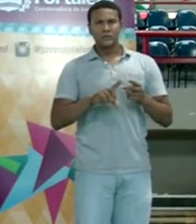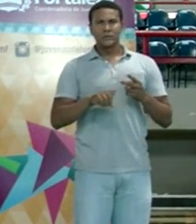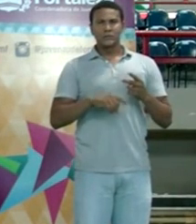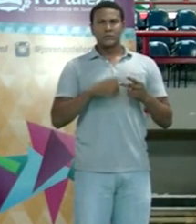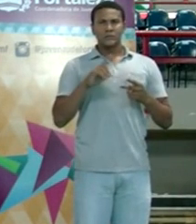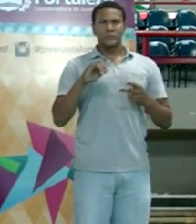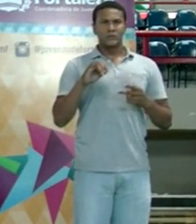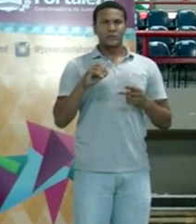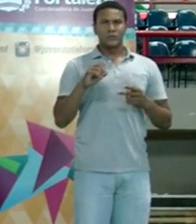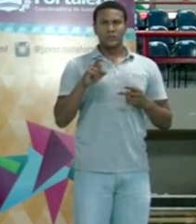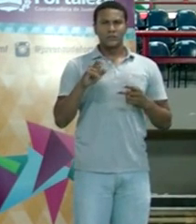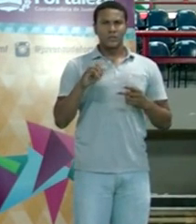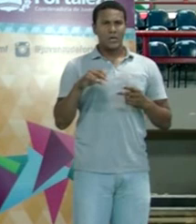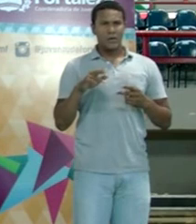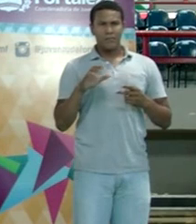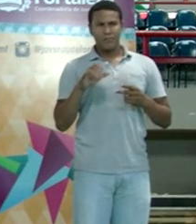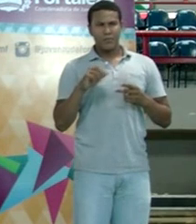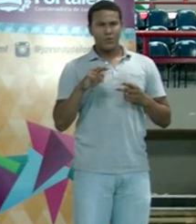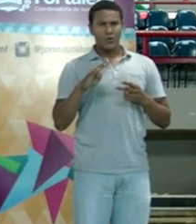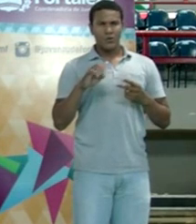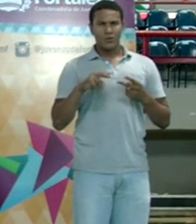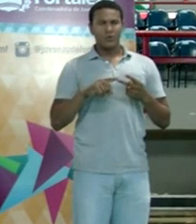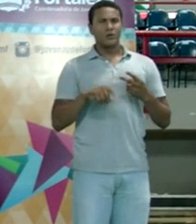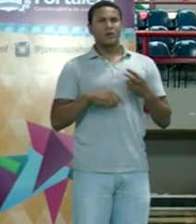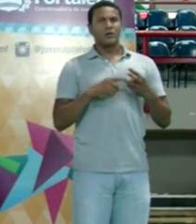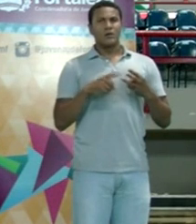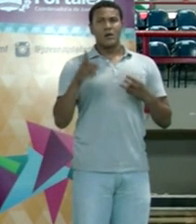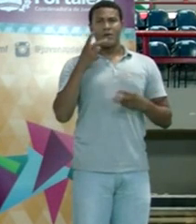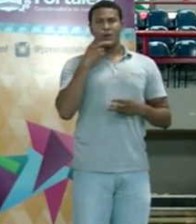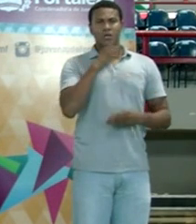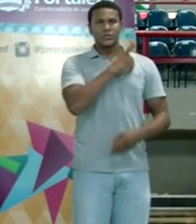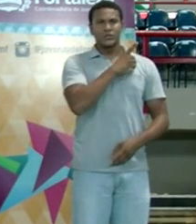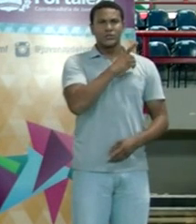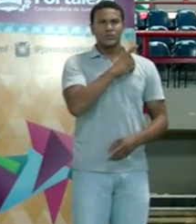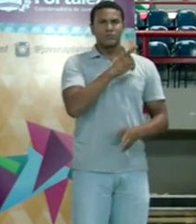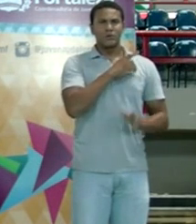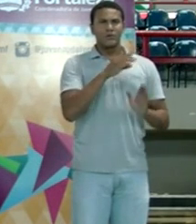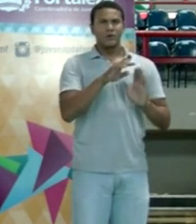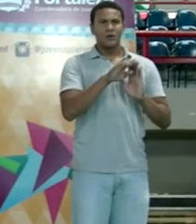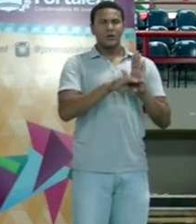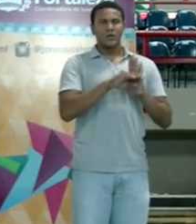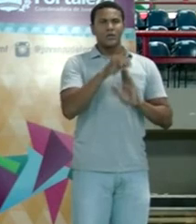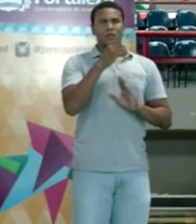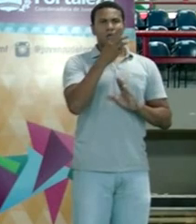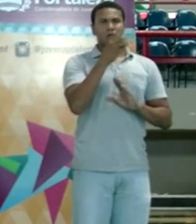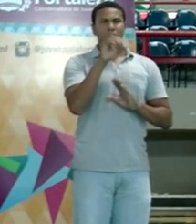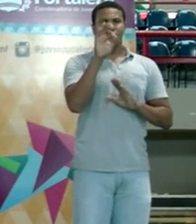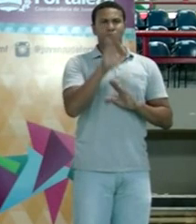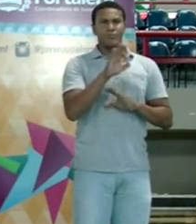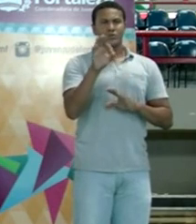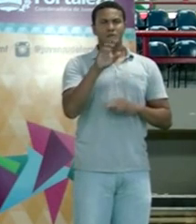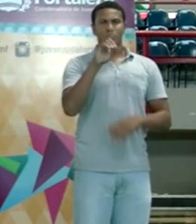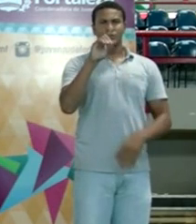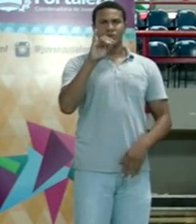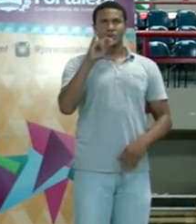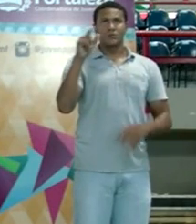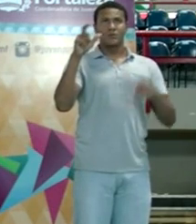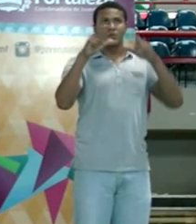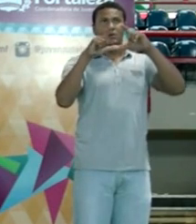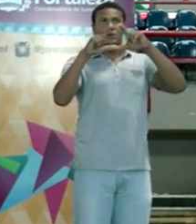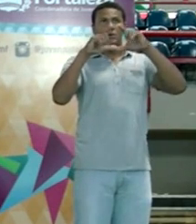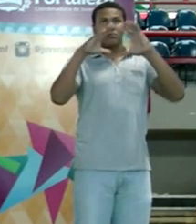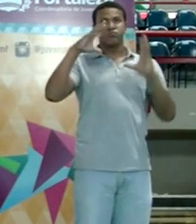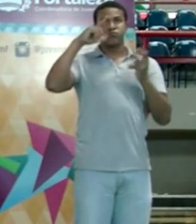de carbono, certo? Ele disse que a Dilma disse essa semana que vai diminuir em 30% o dióxido de carbono na atmosfera. Tem